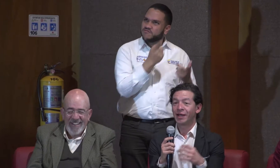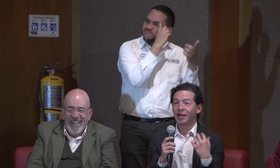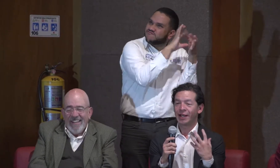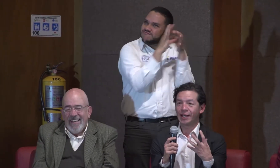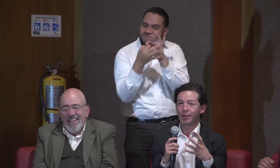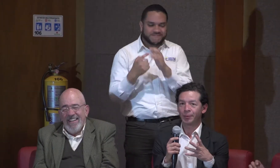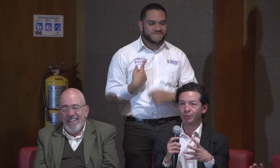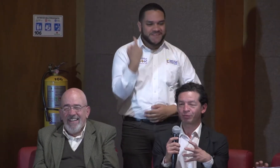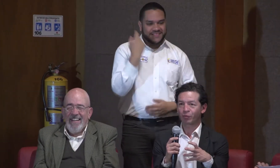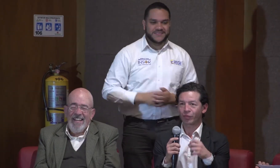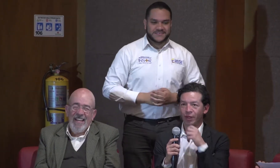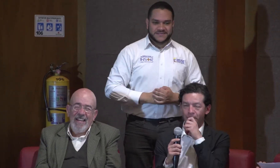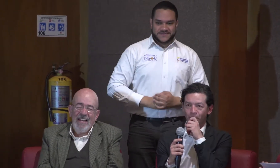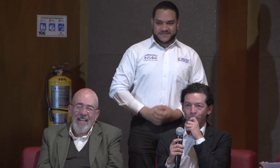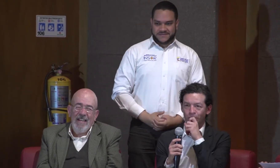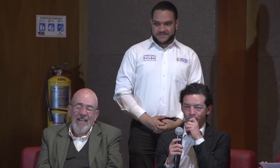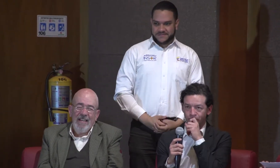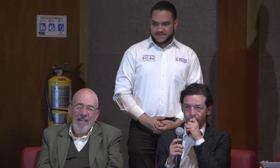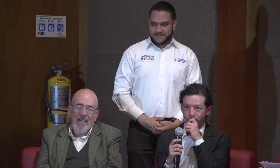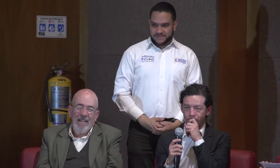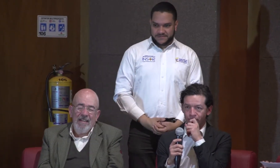palabras. Hay